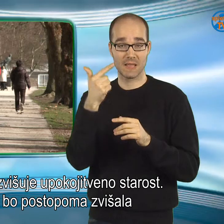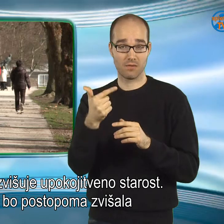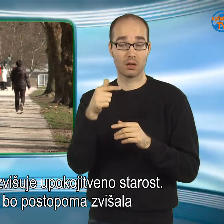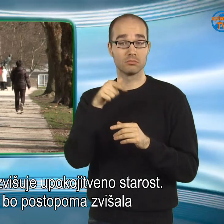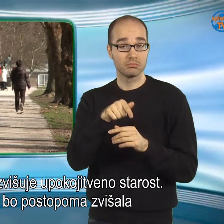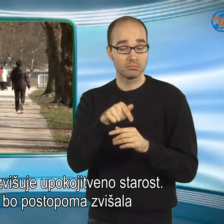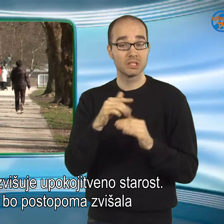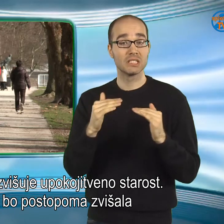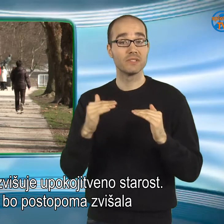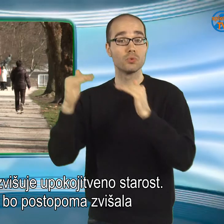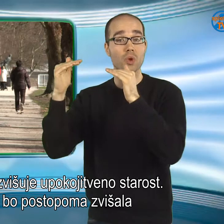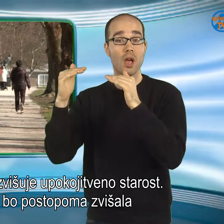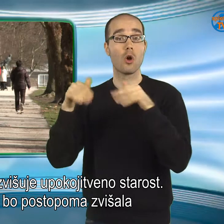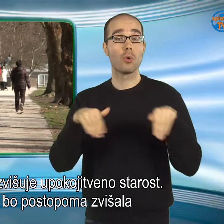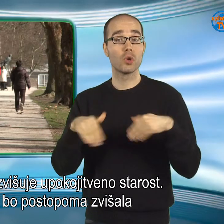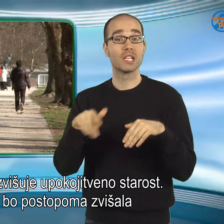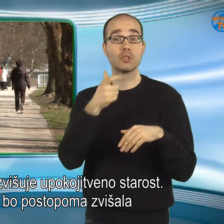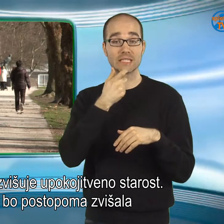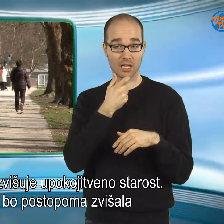upokojitveno starost.